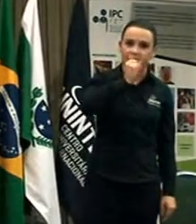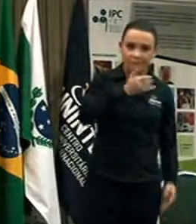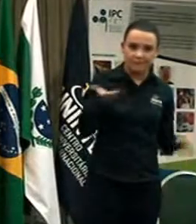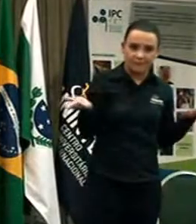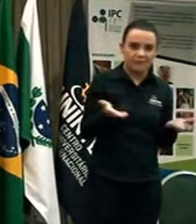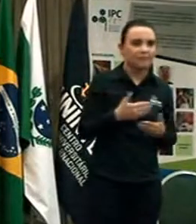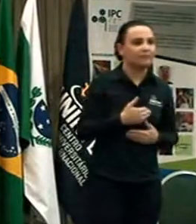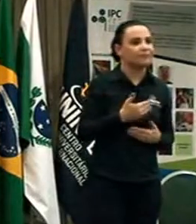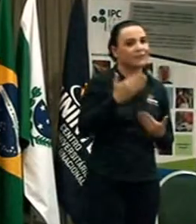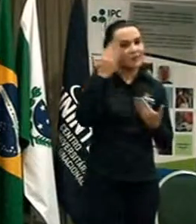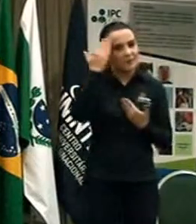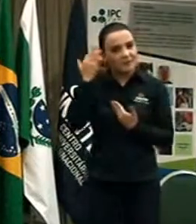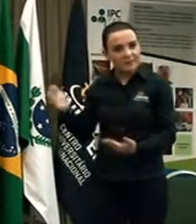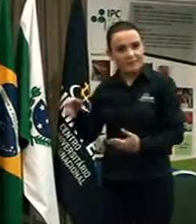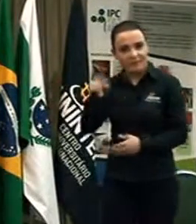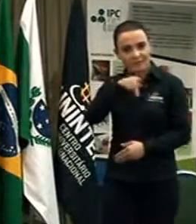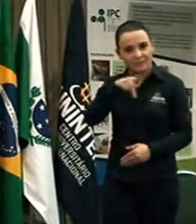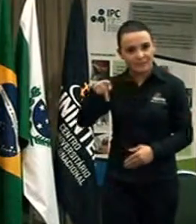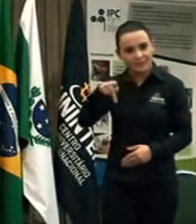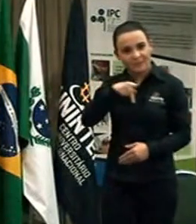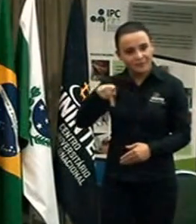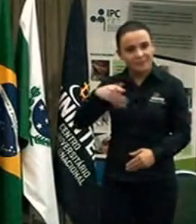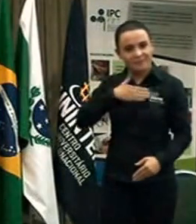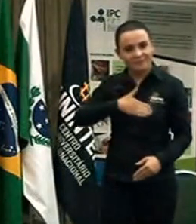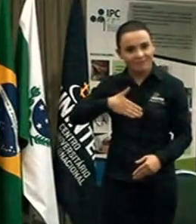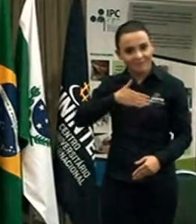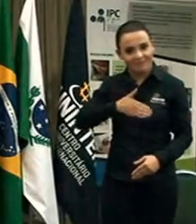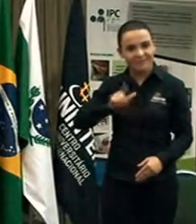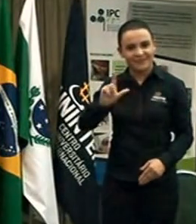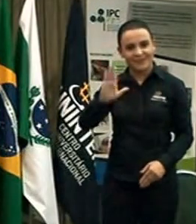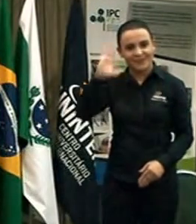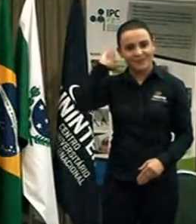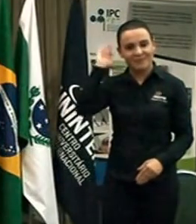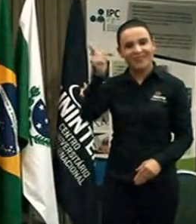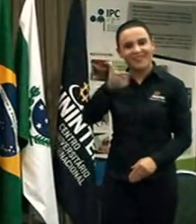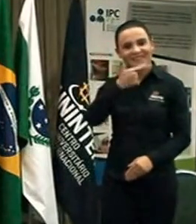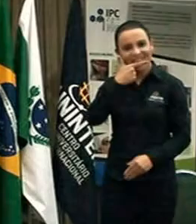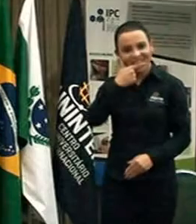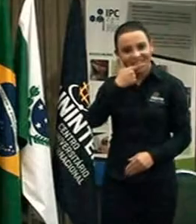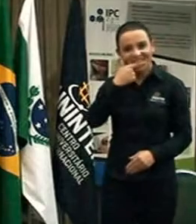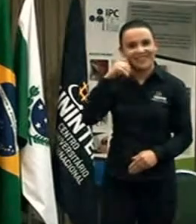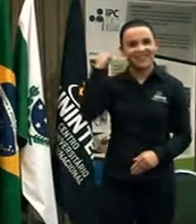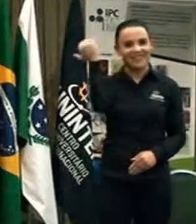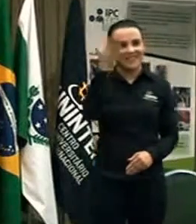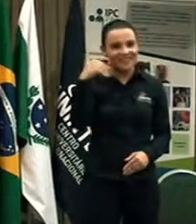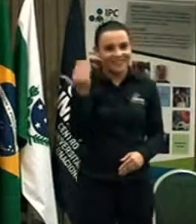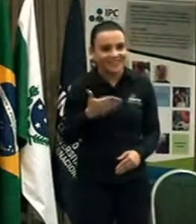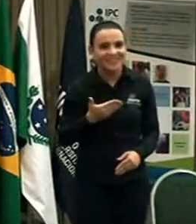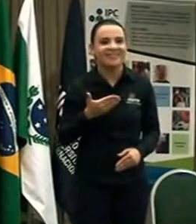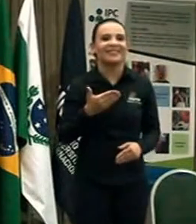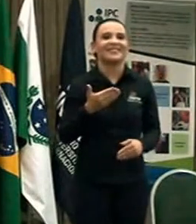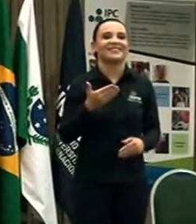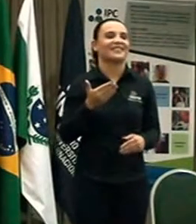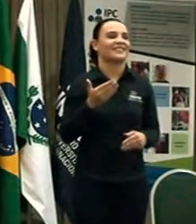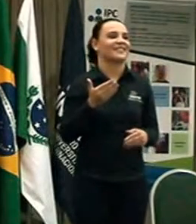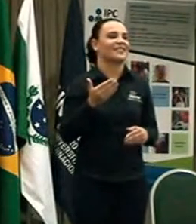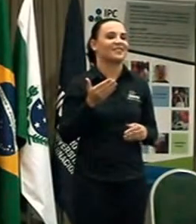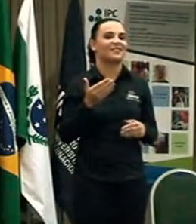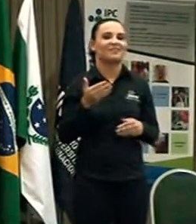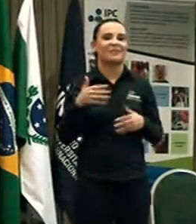Obrigado, querida Leomar, essa simpatia, elegância e talento que nós temos em